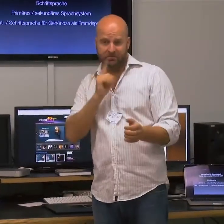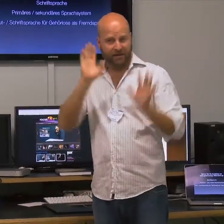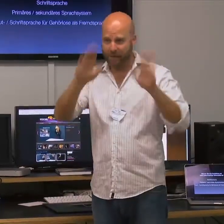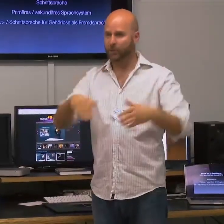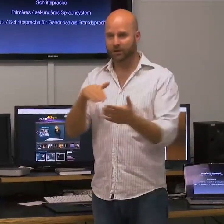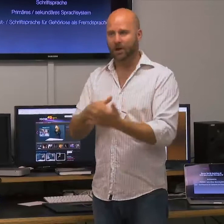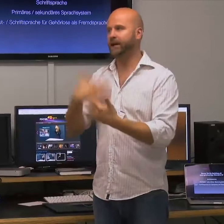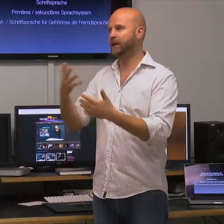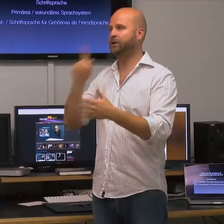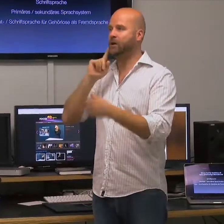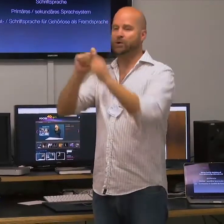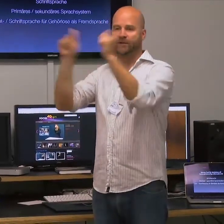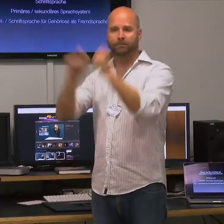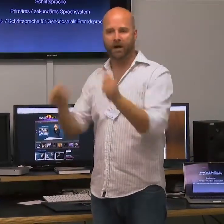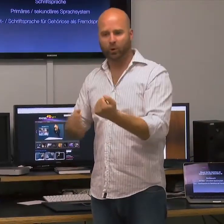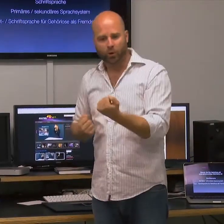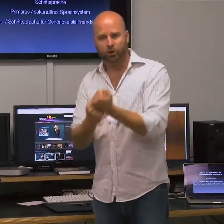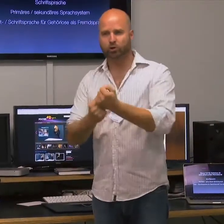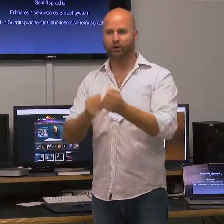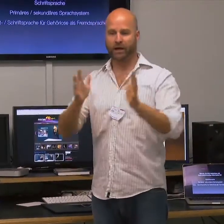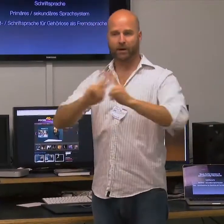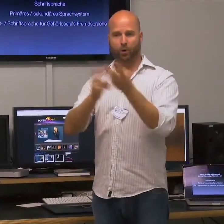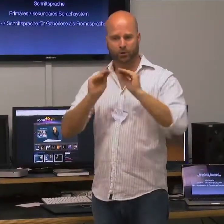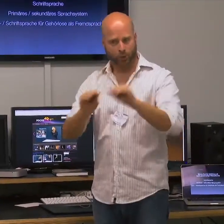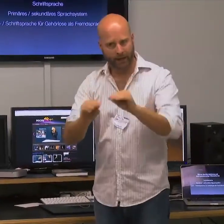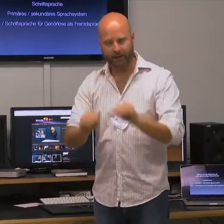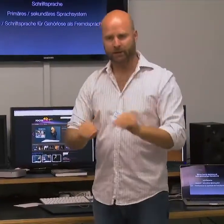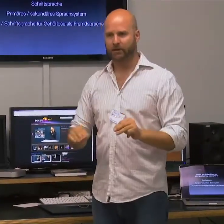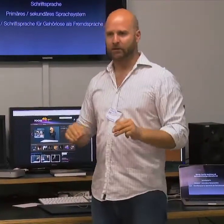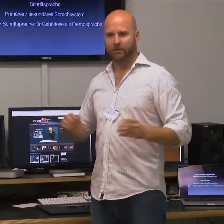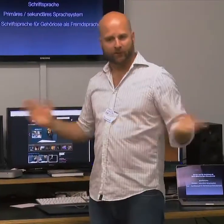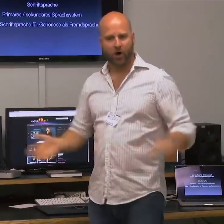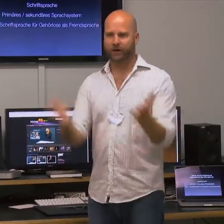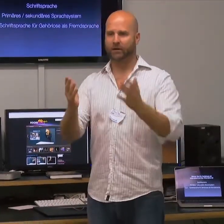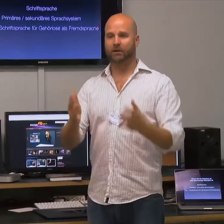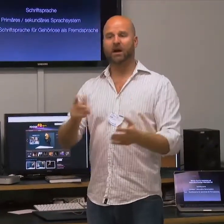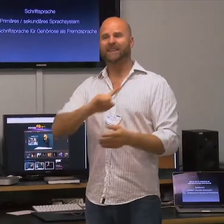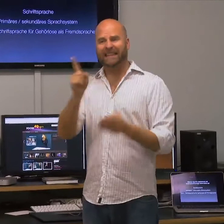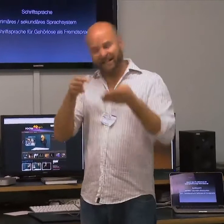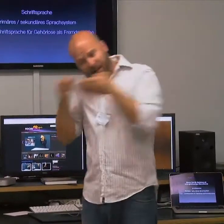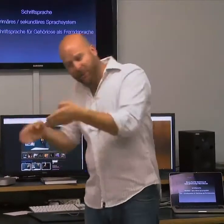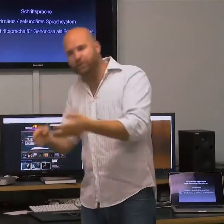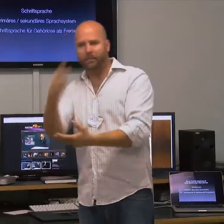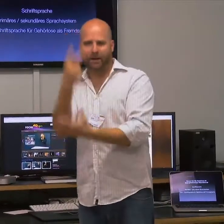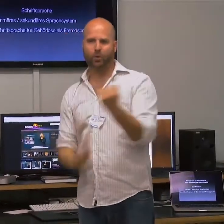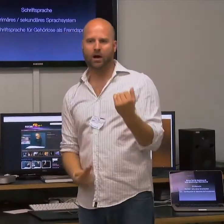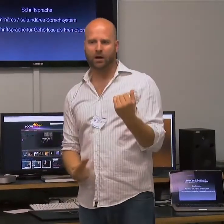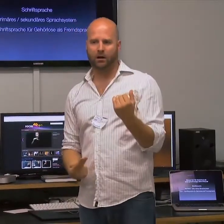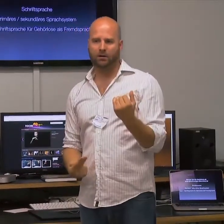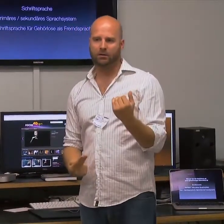eins zu eins alles mitverfolgen. Also es gibt auch von unserem Gehörlosenbund wird das gefördert. Und